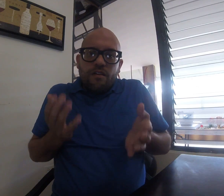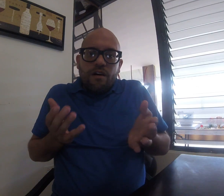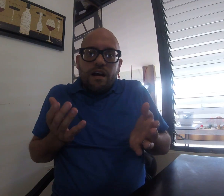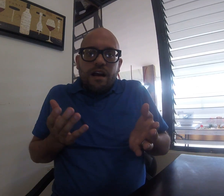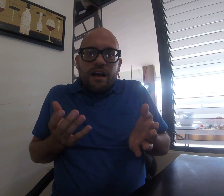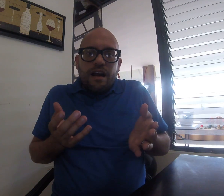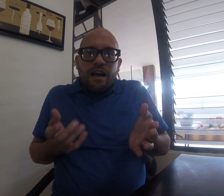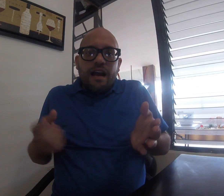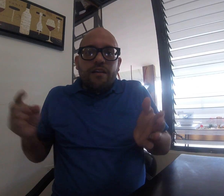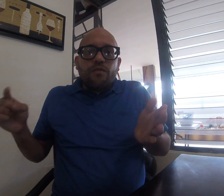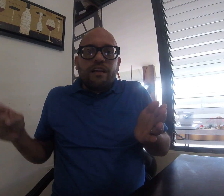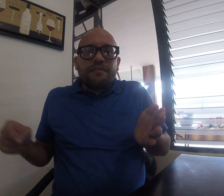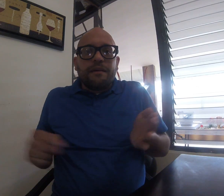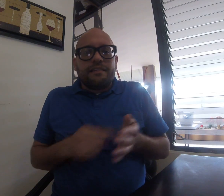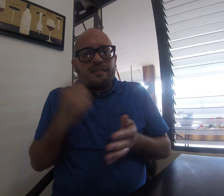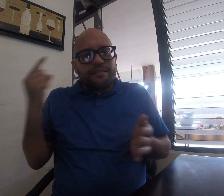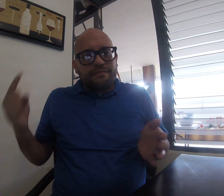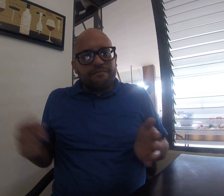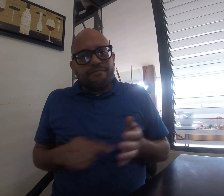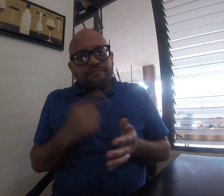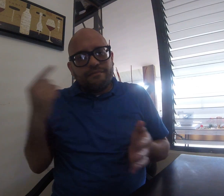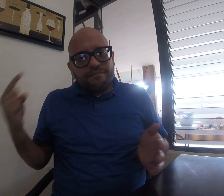o algunas veces.